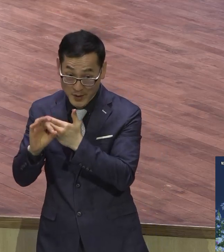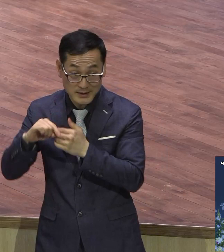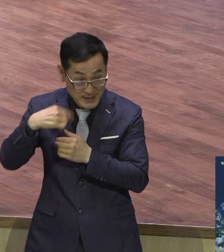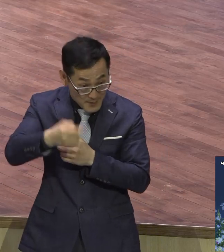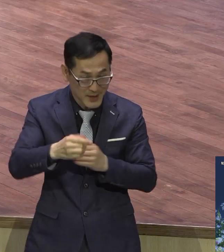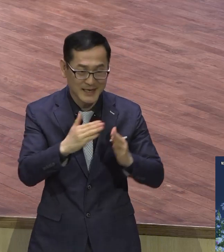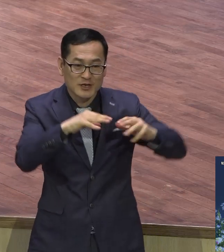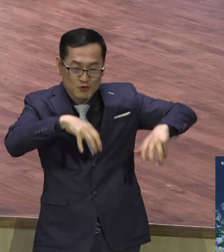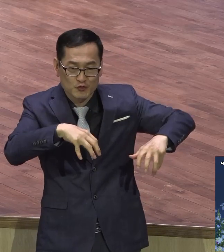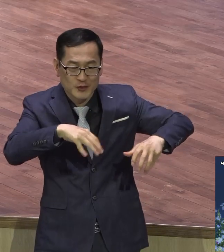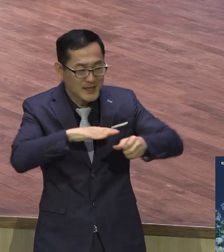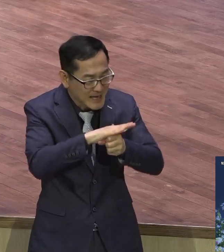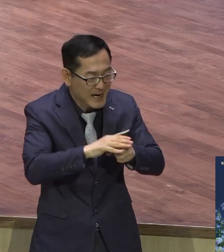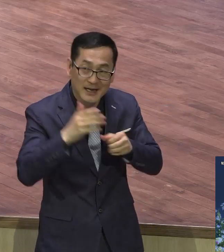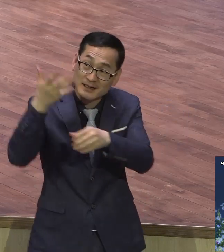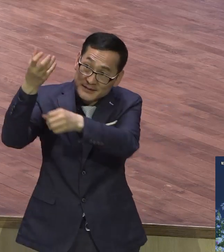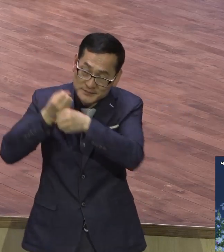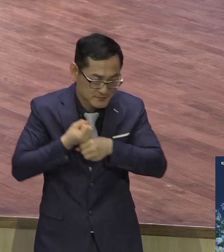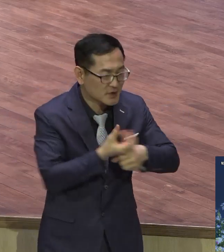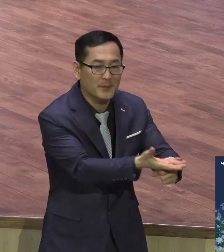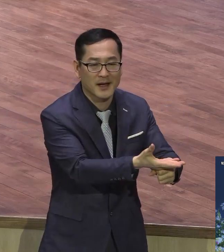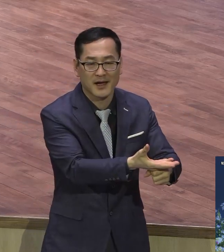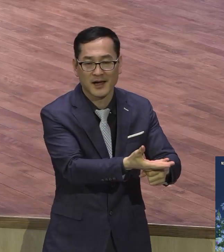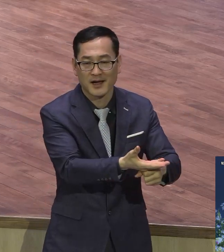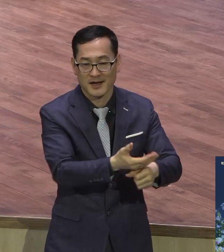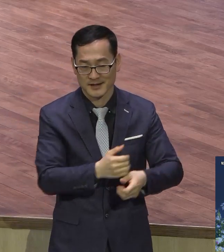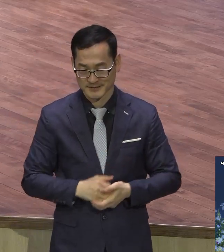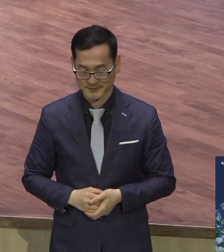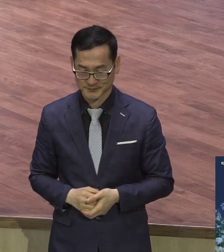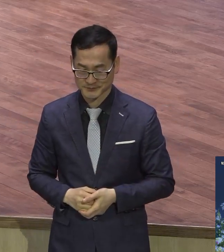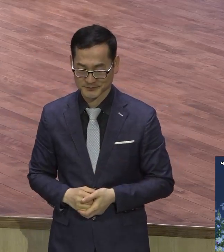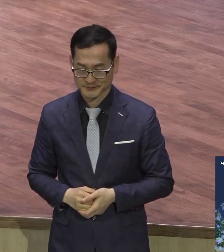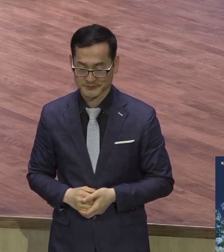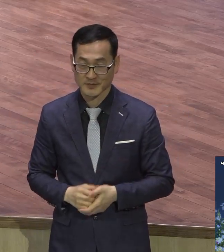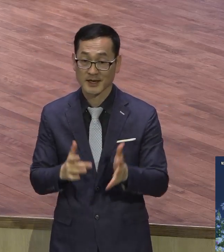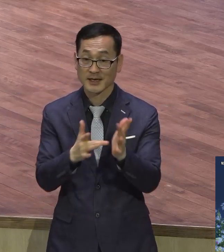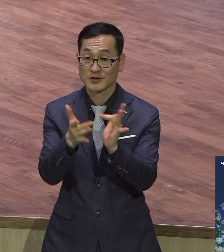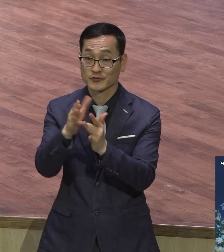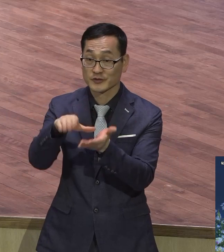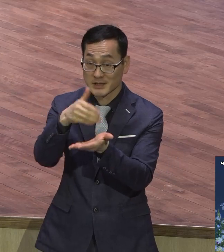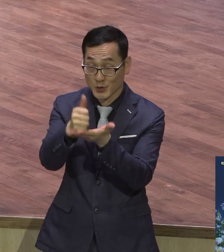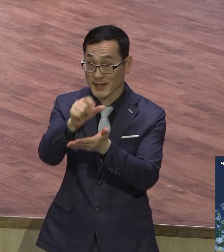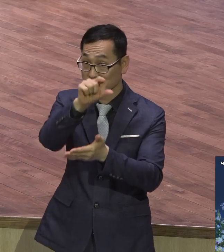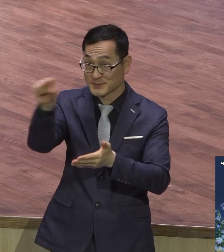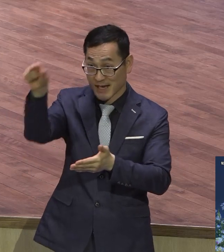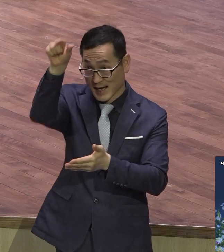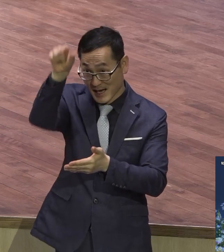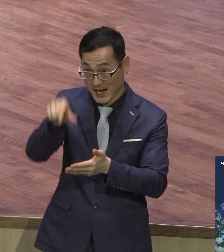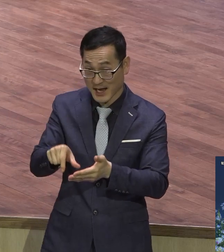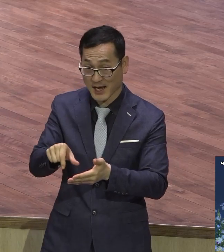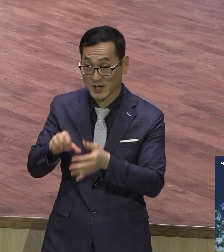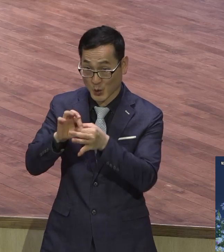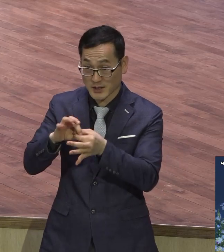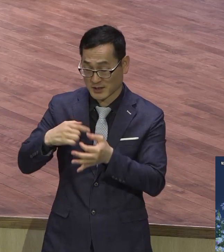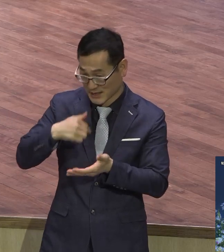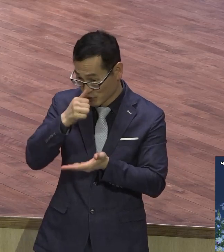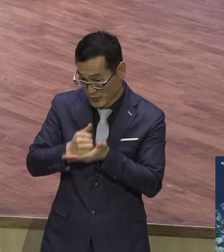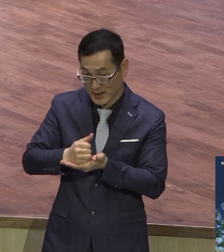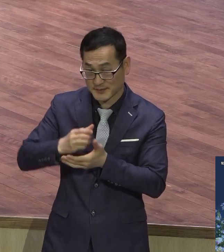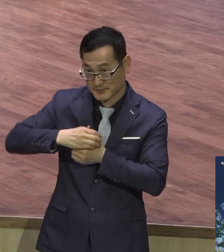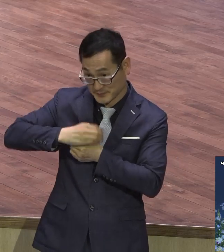전파하지요. 하나님의 사랑을 전파하게 됩니다. 예수 그리스도의 십자가의 대속과 이 부활을 통해 주어진